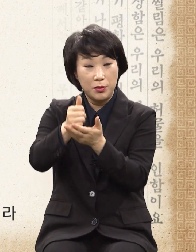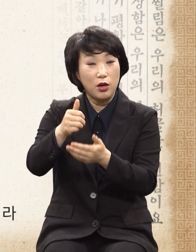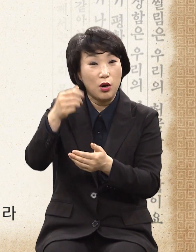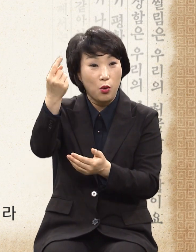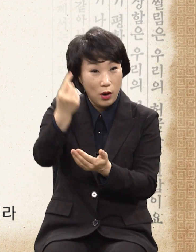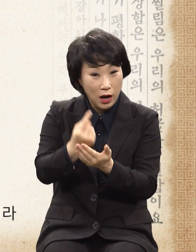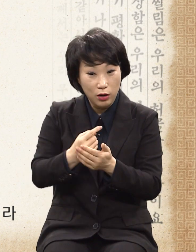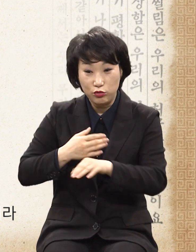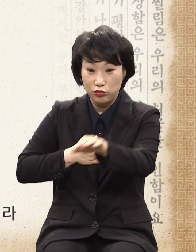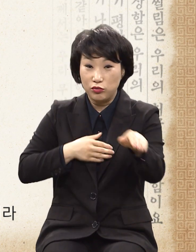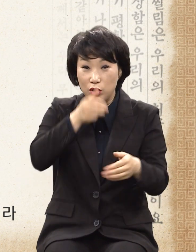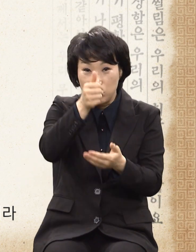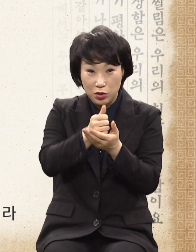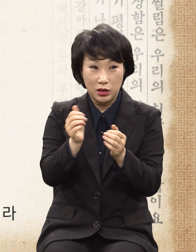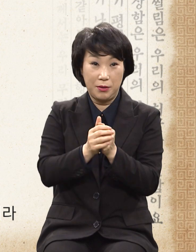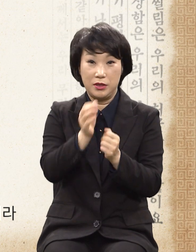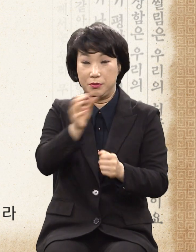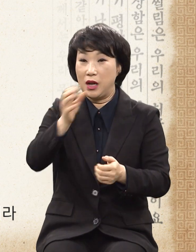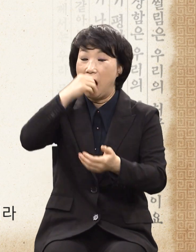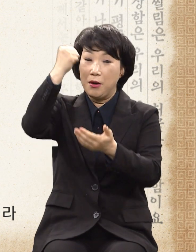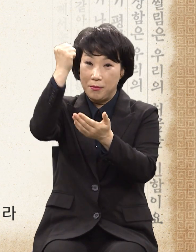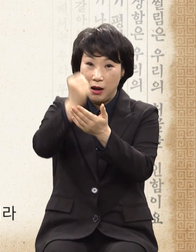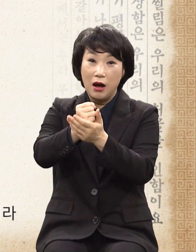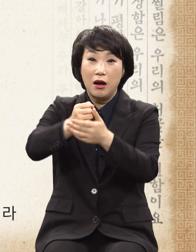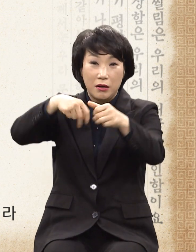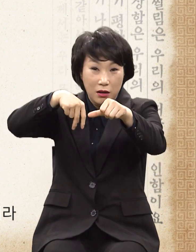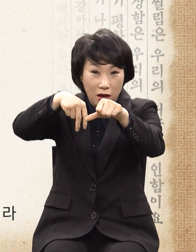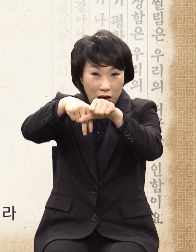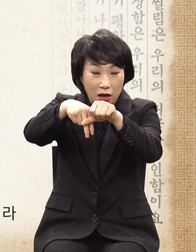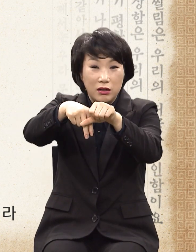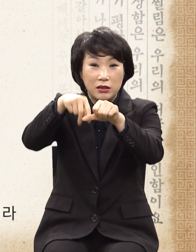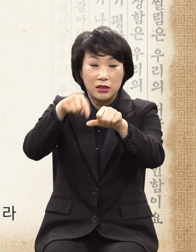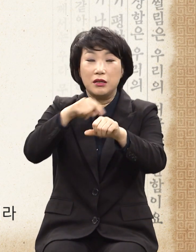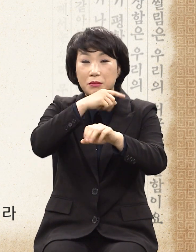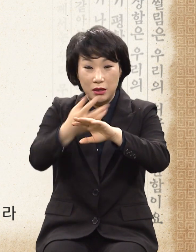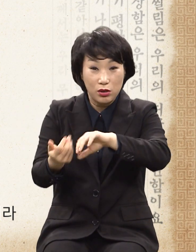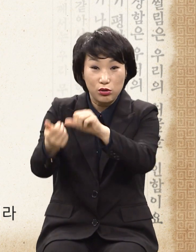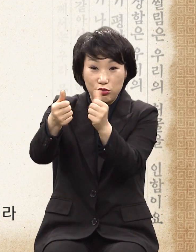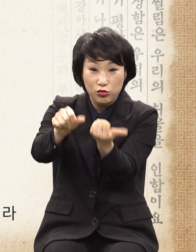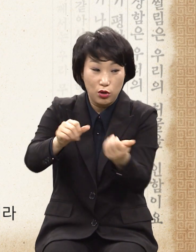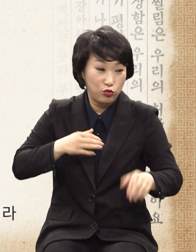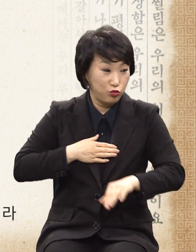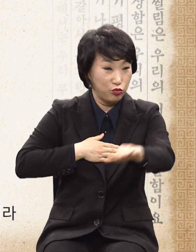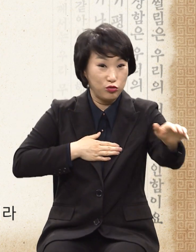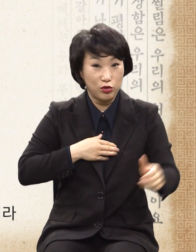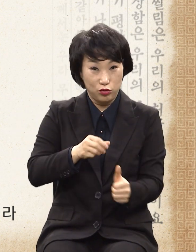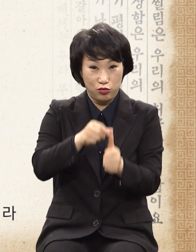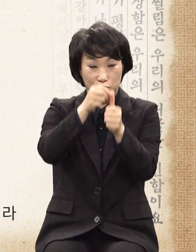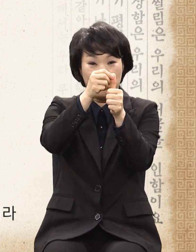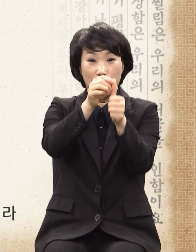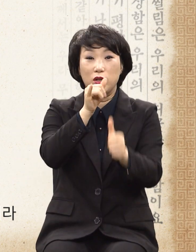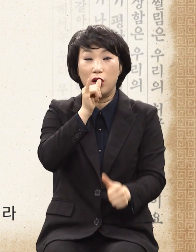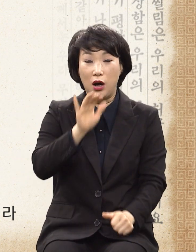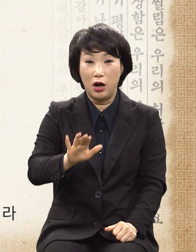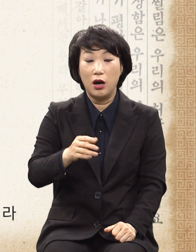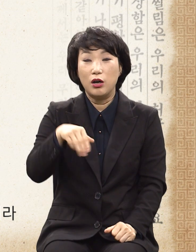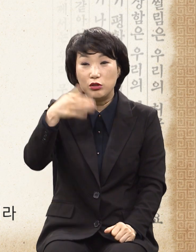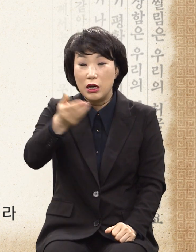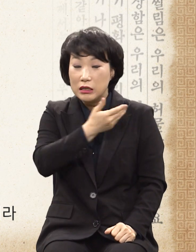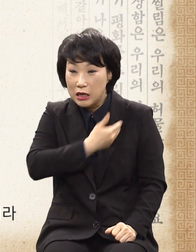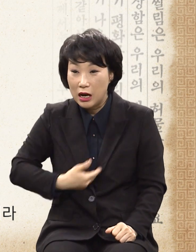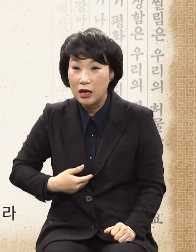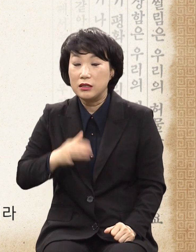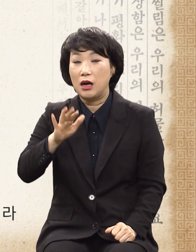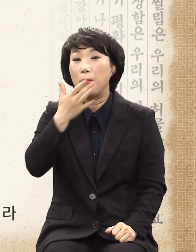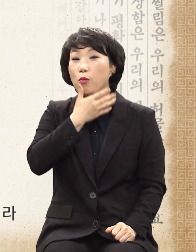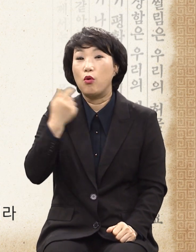오셔서 우리 죄를 위해 십자가에 달려 친히 또 죽어서 우리를 구원하시고, 제자들은 복음